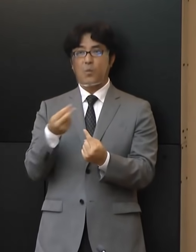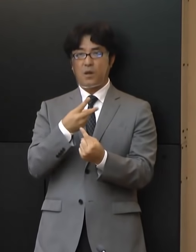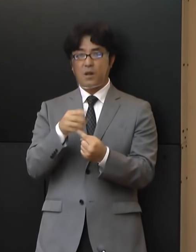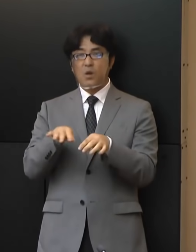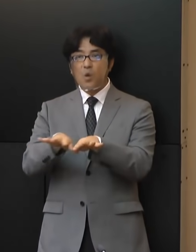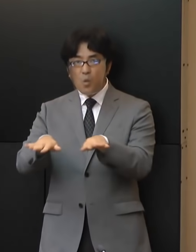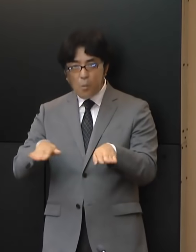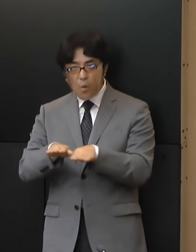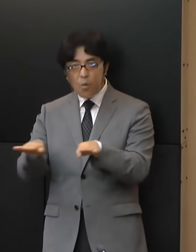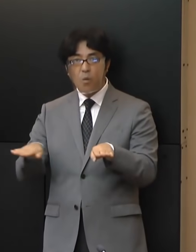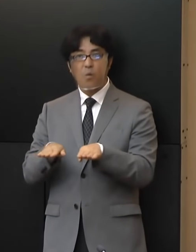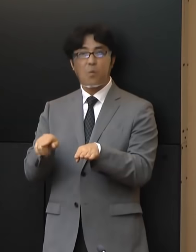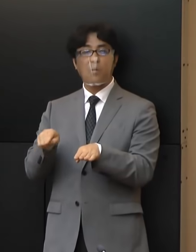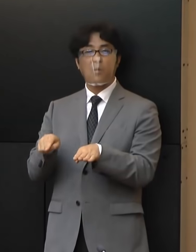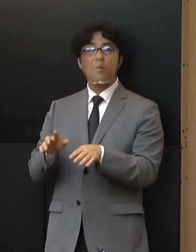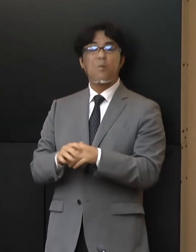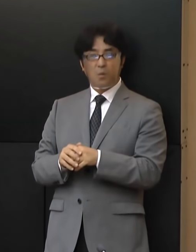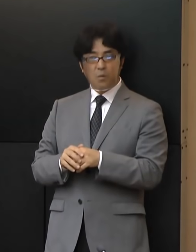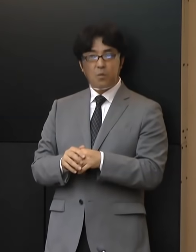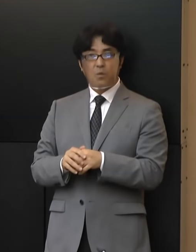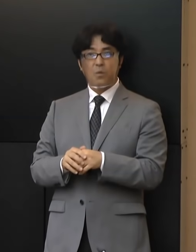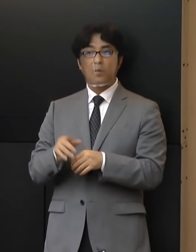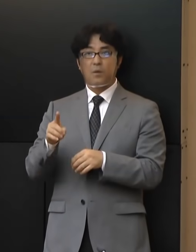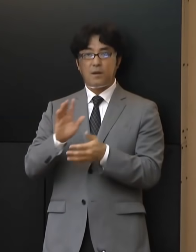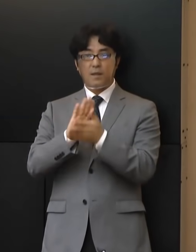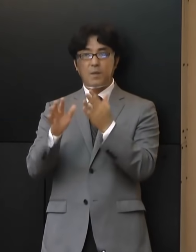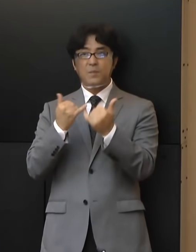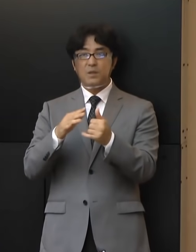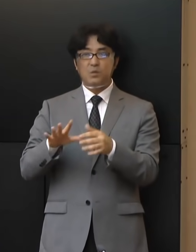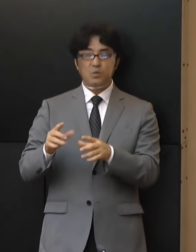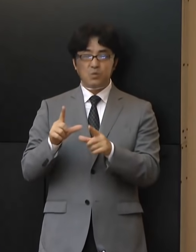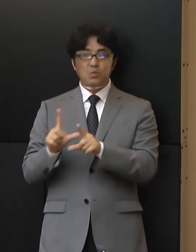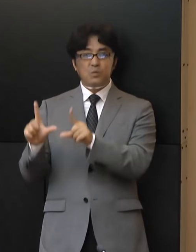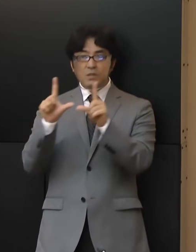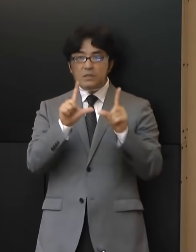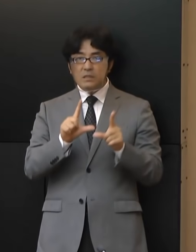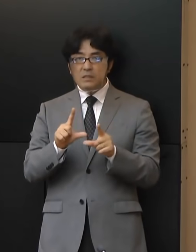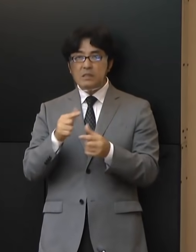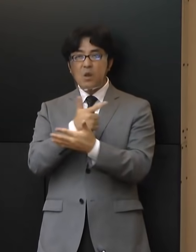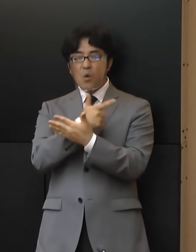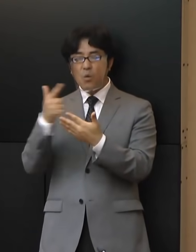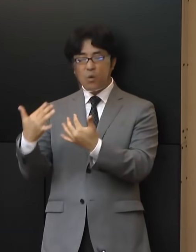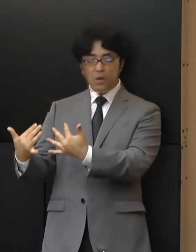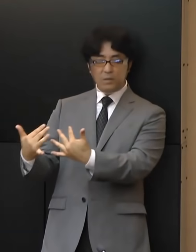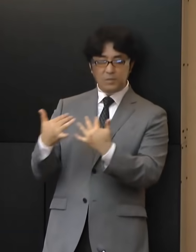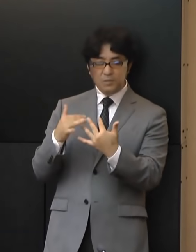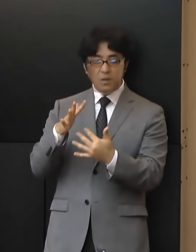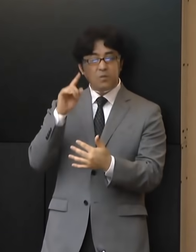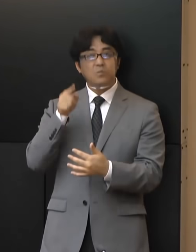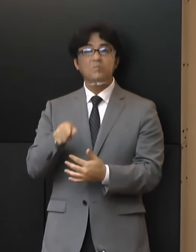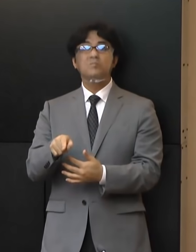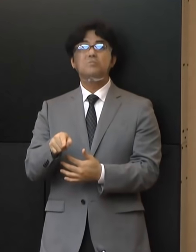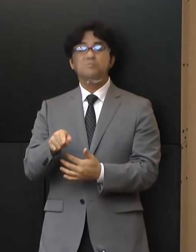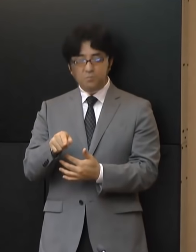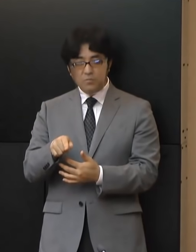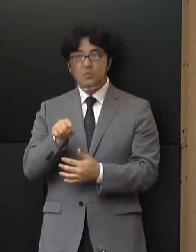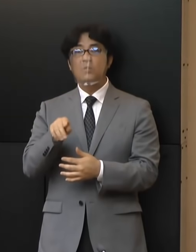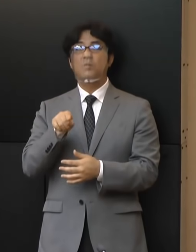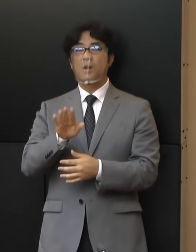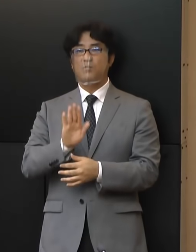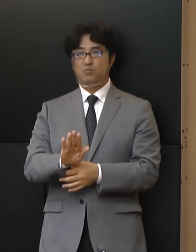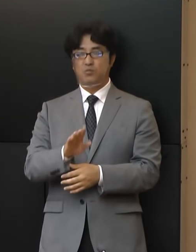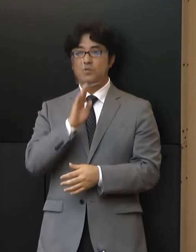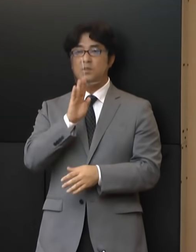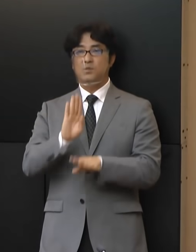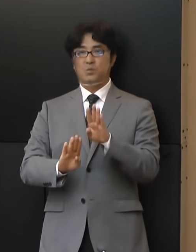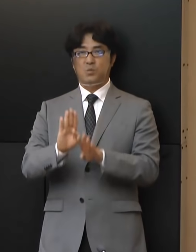業そのものに、あるいは、県民の暮らしそのものに大きな影響を受けているということはもう言うまでもありません。です